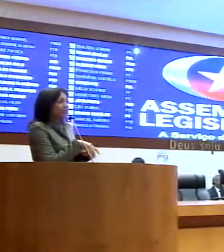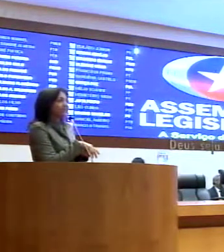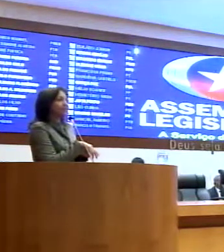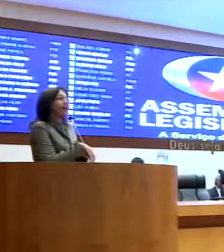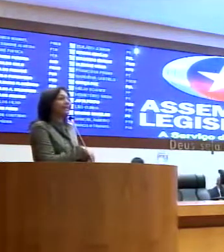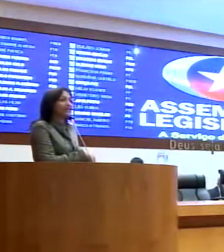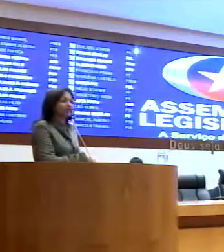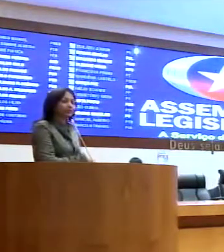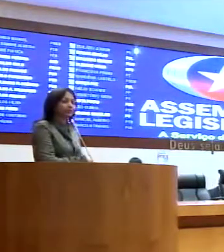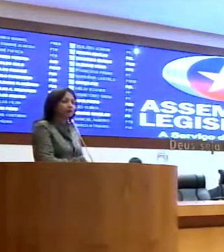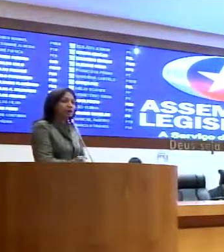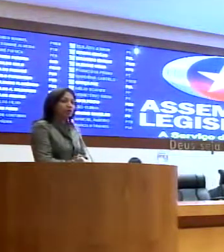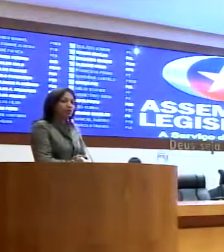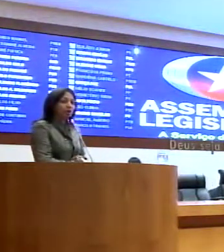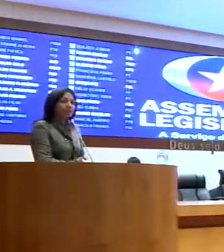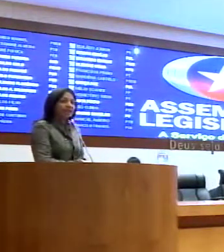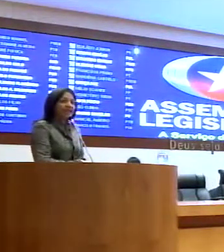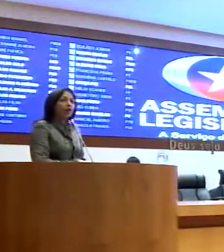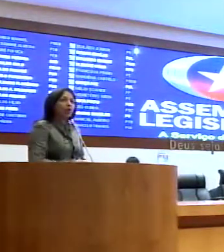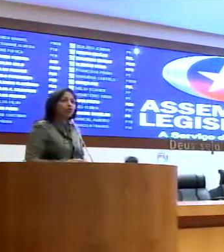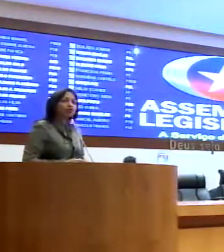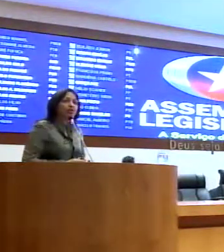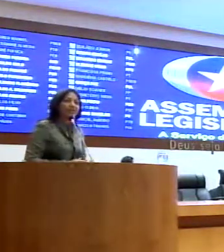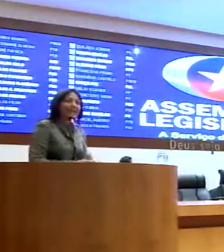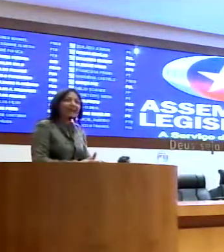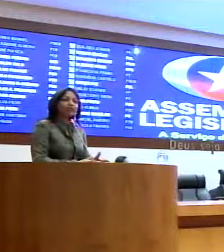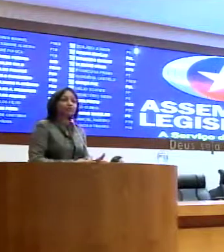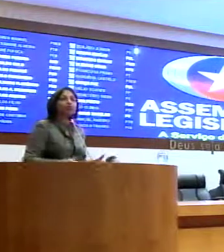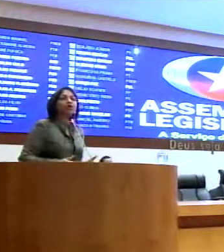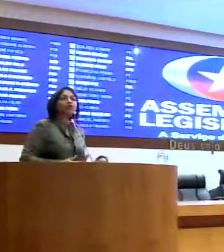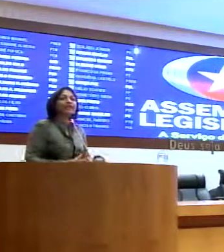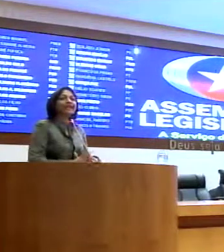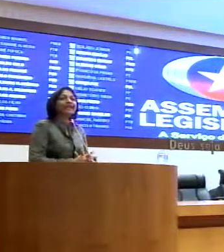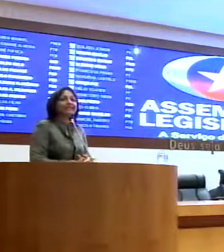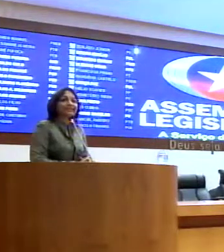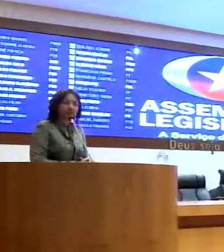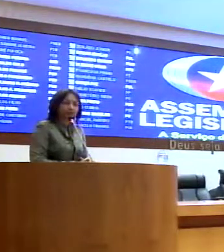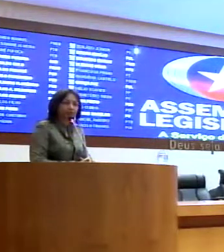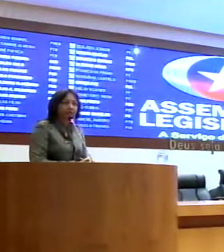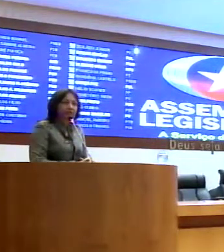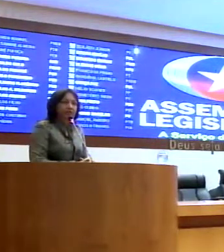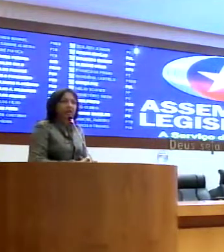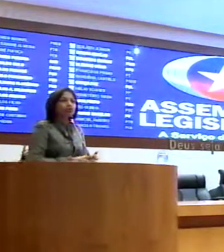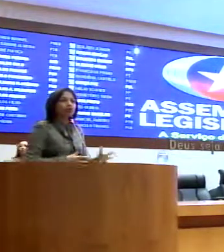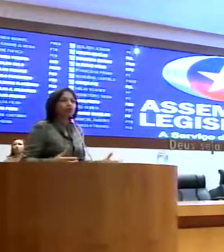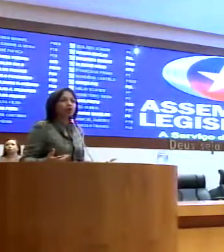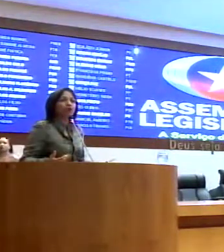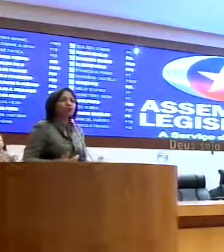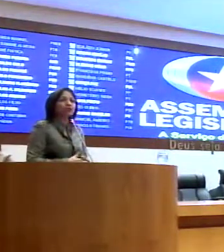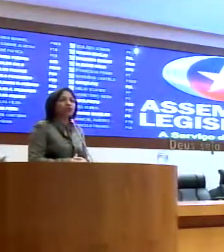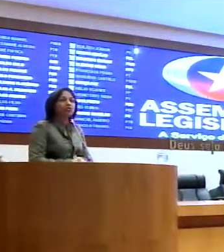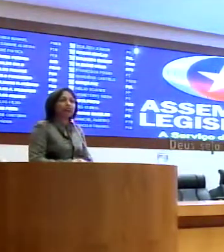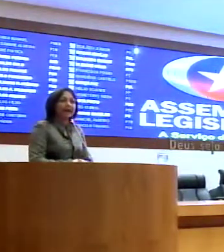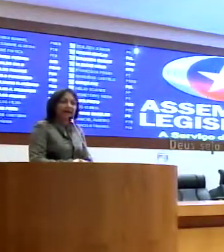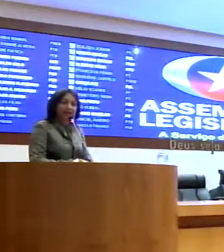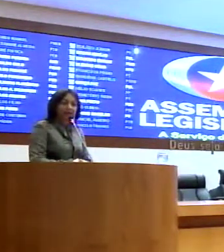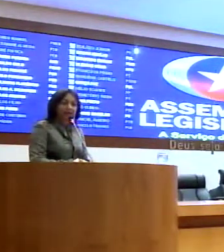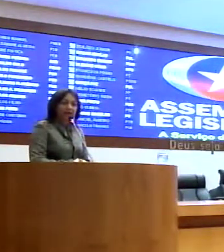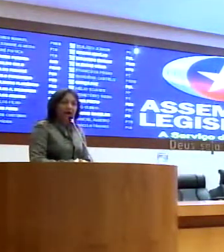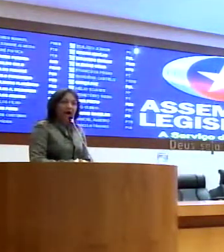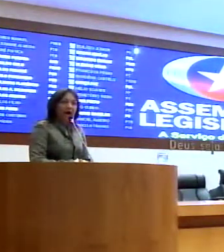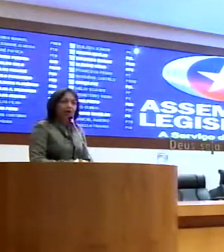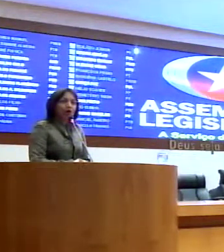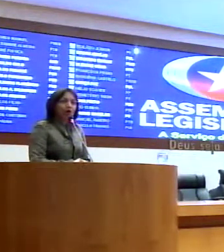governo municipalista, um governo onde os conselhos foram fortalecidos e alguns outros foram